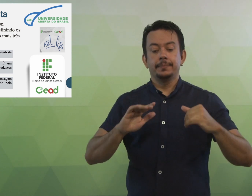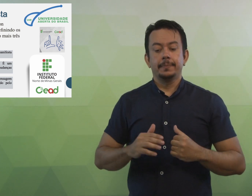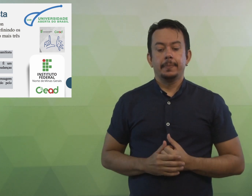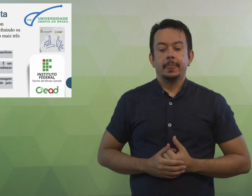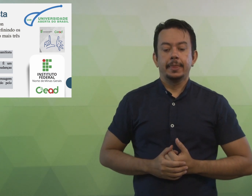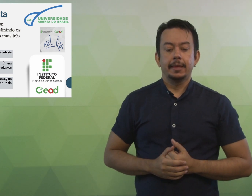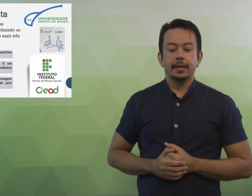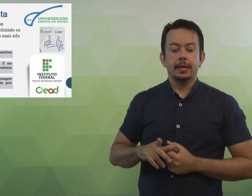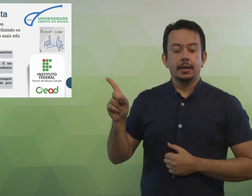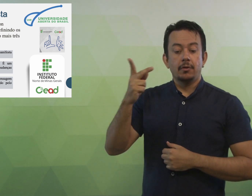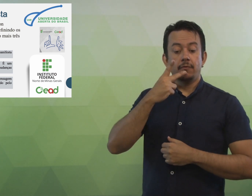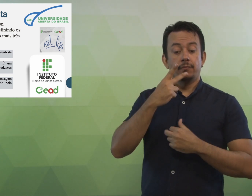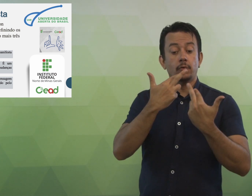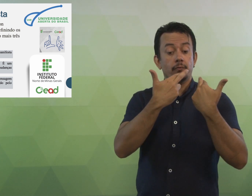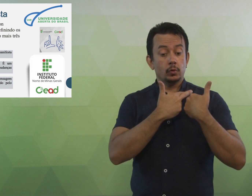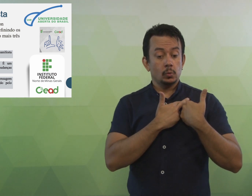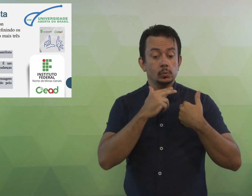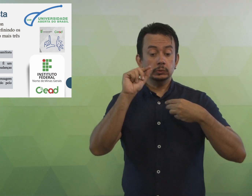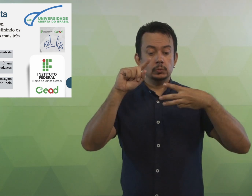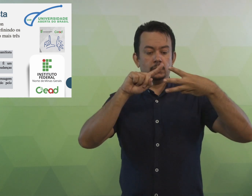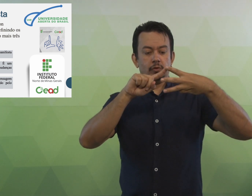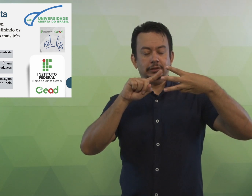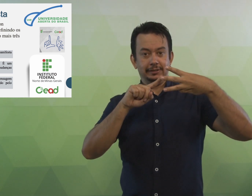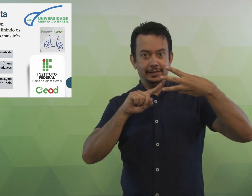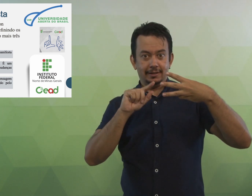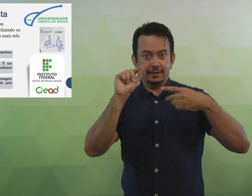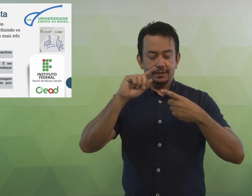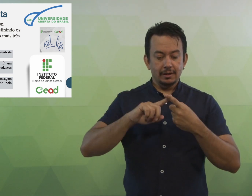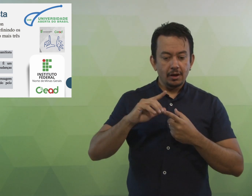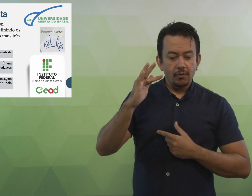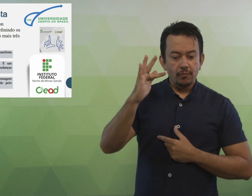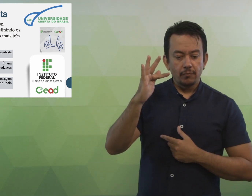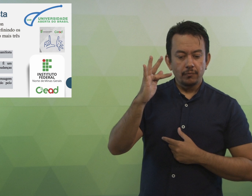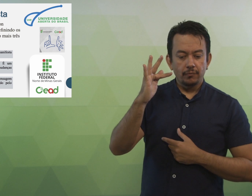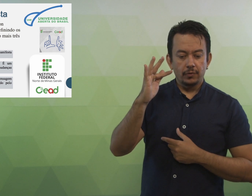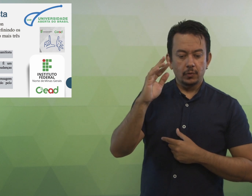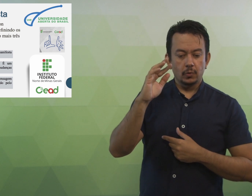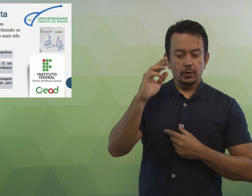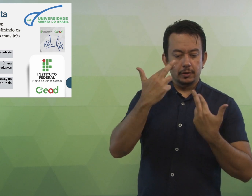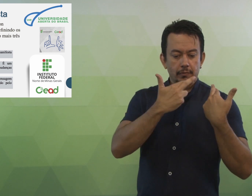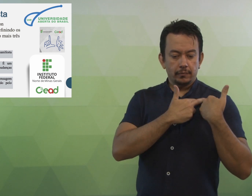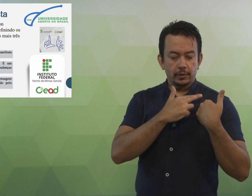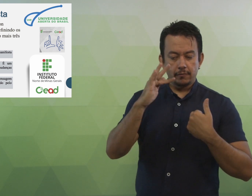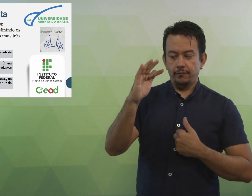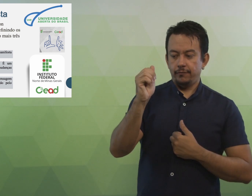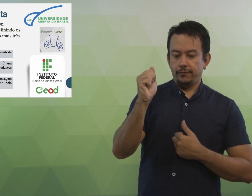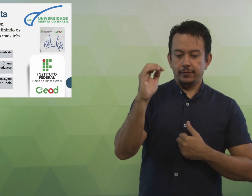que podem se unir às três que nós falamos no slide anterior.